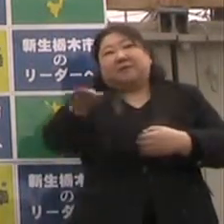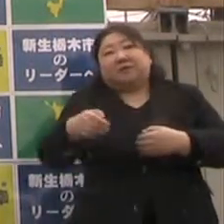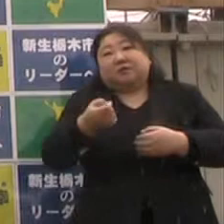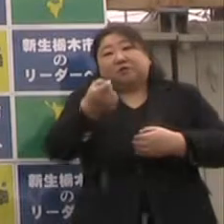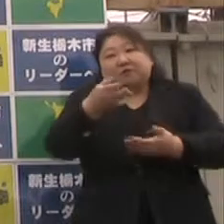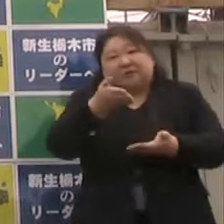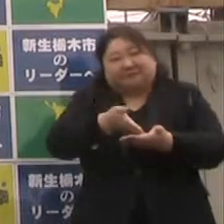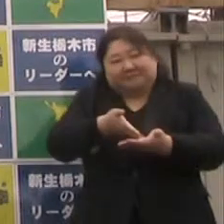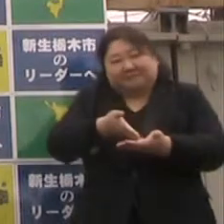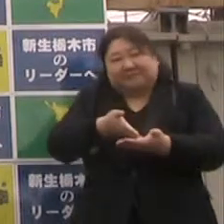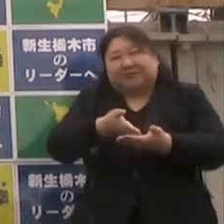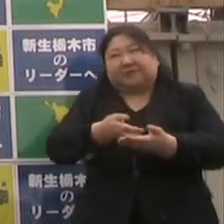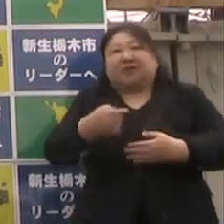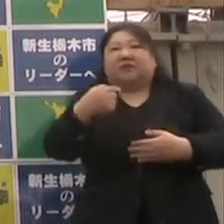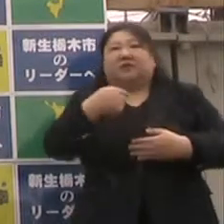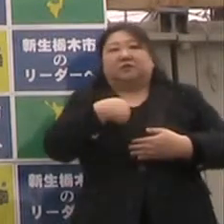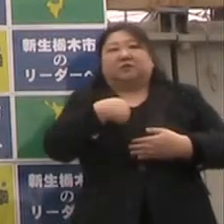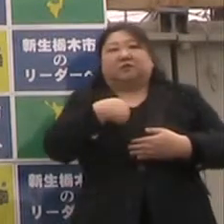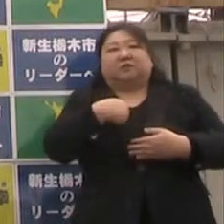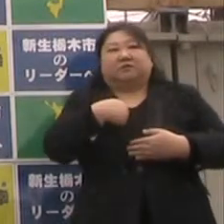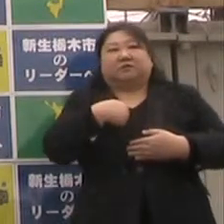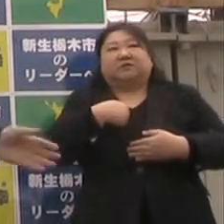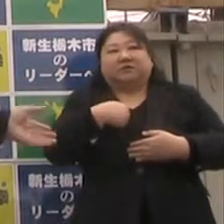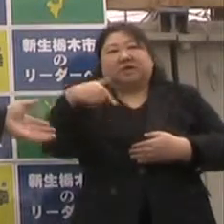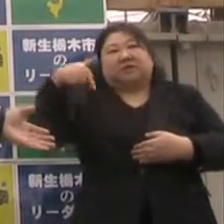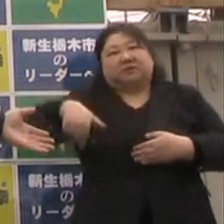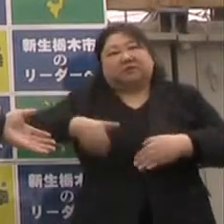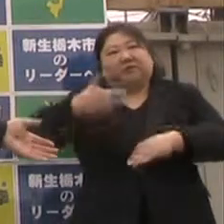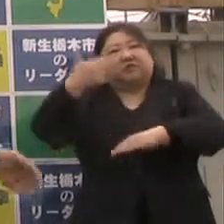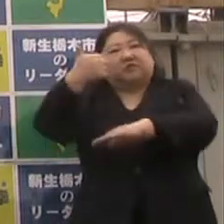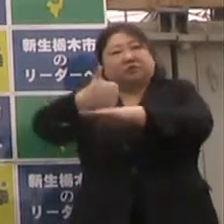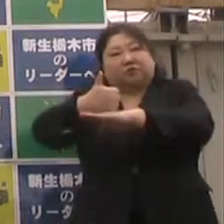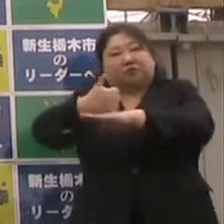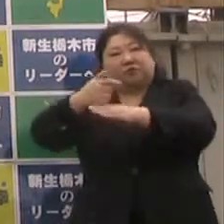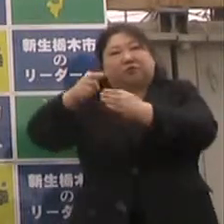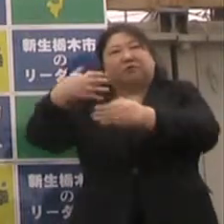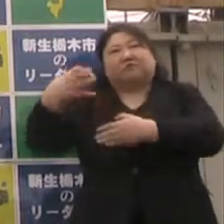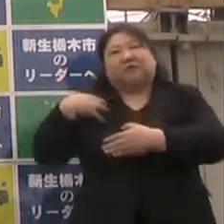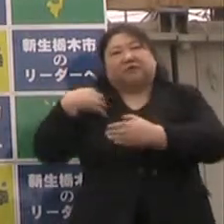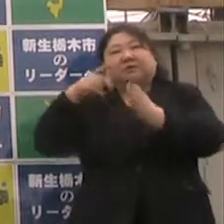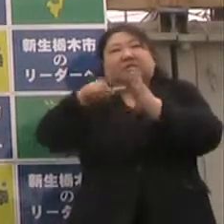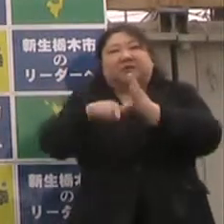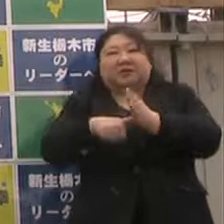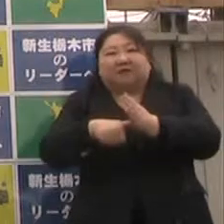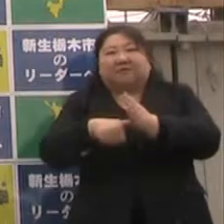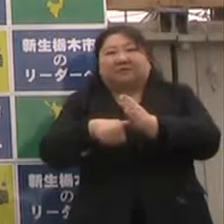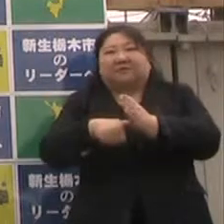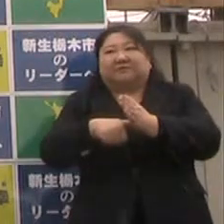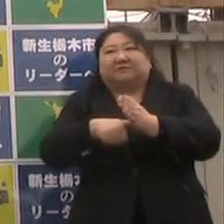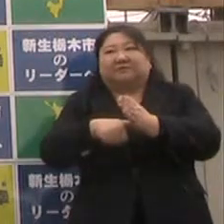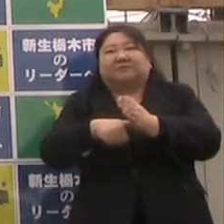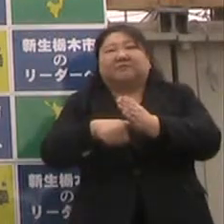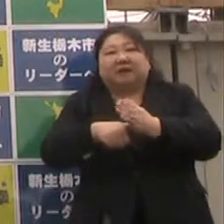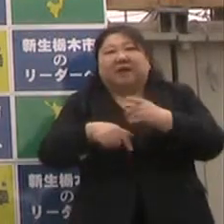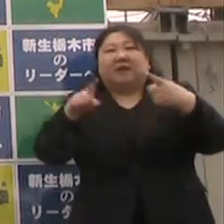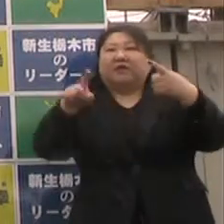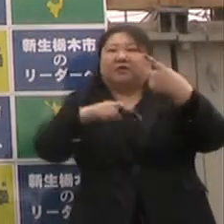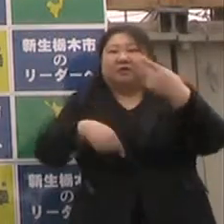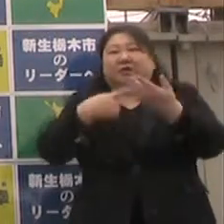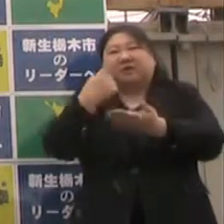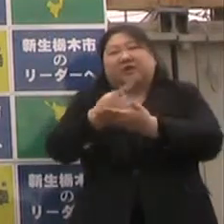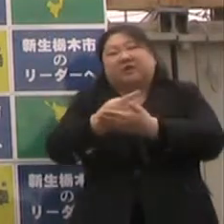。実は私が市長になった時に彼岸の市長が都庁ちゃん一人ポーンと来ただけで寂しい